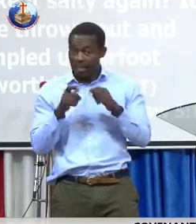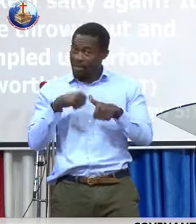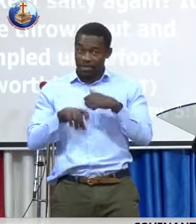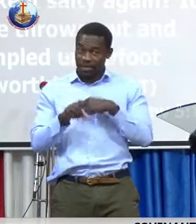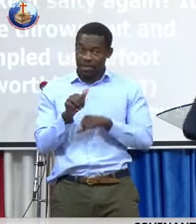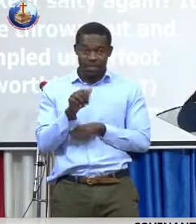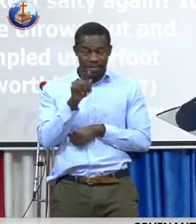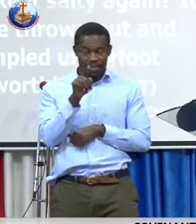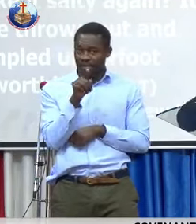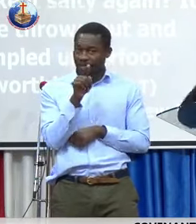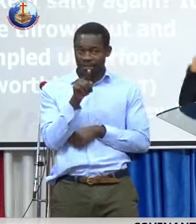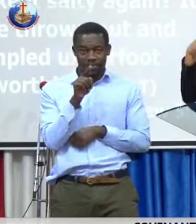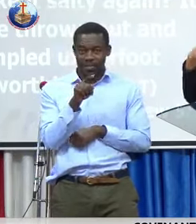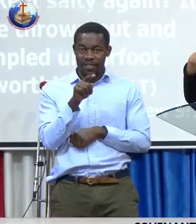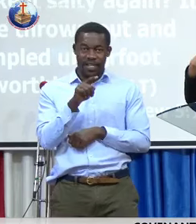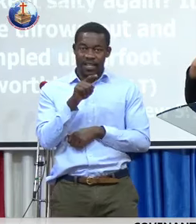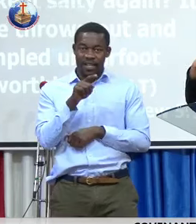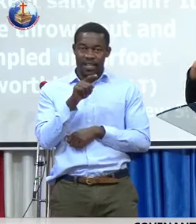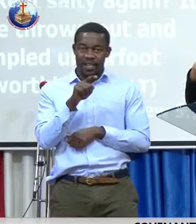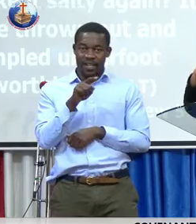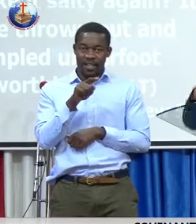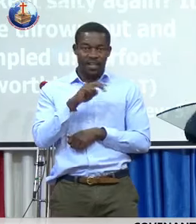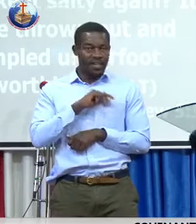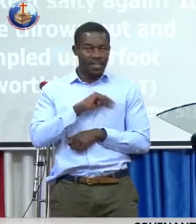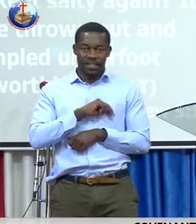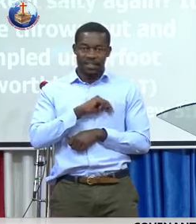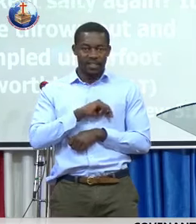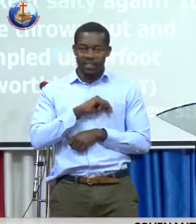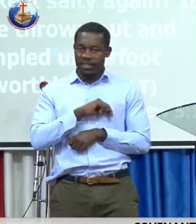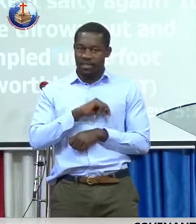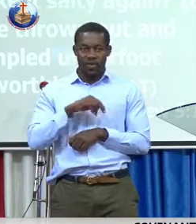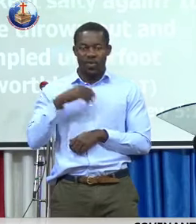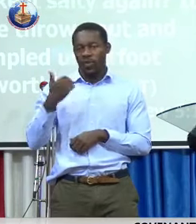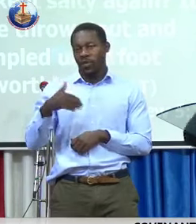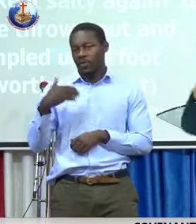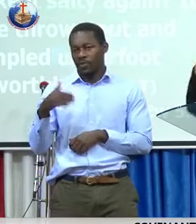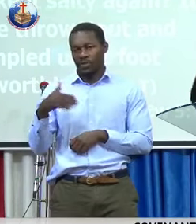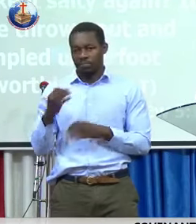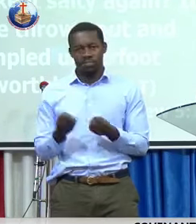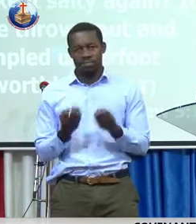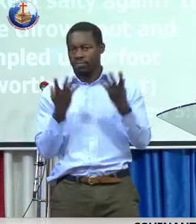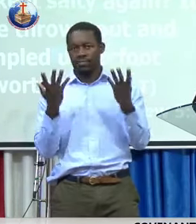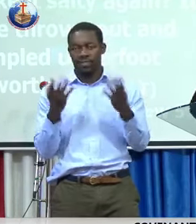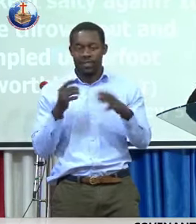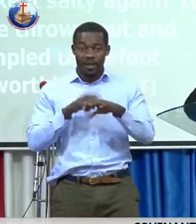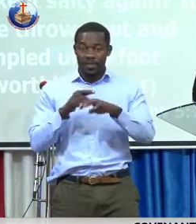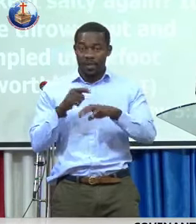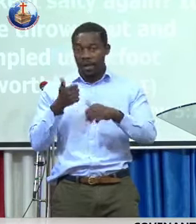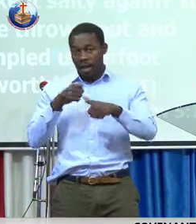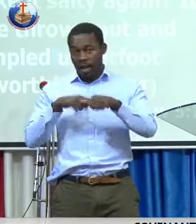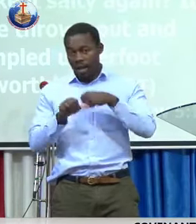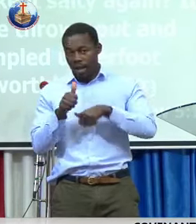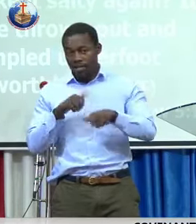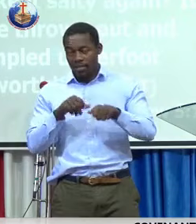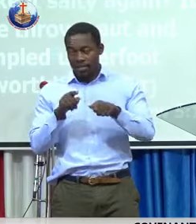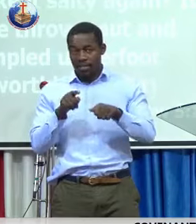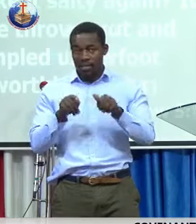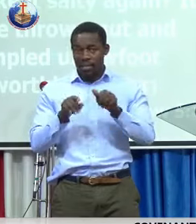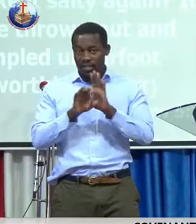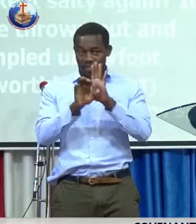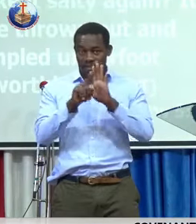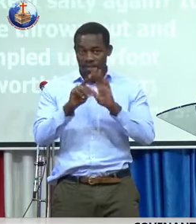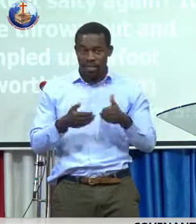tutajaribu kujifanya, our nature always surfaces. Asili yetu kila wakati huchipuka. So when we act like, so when we give